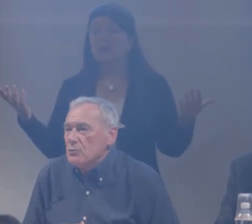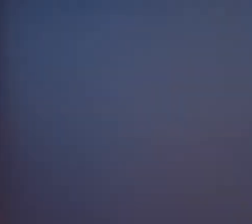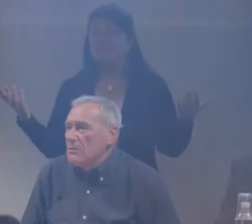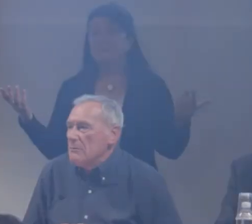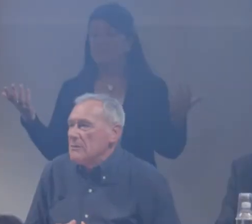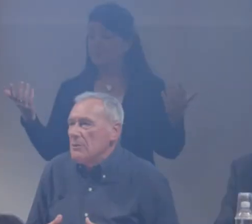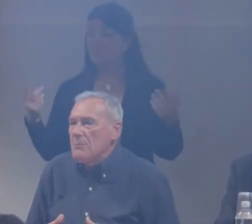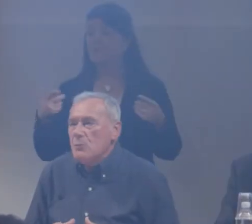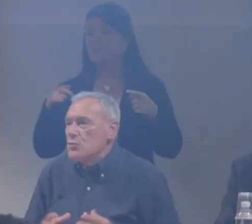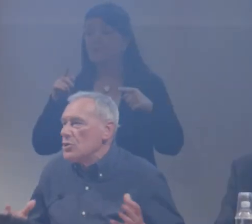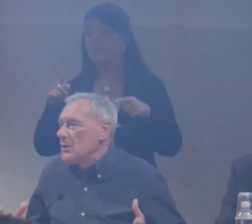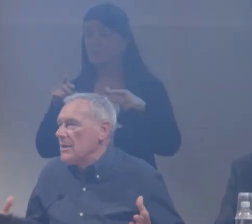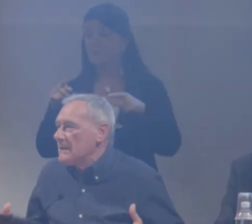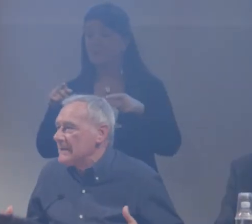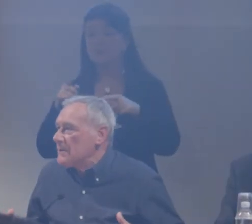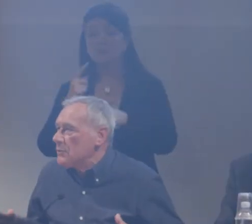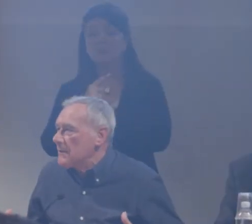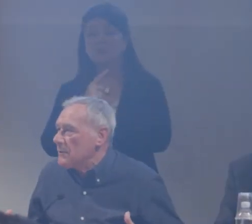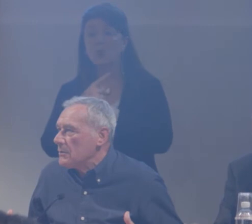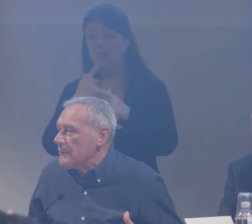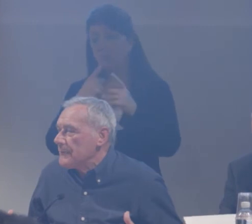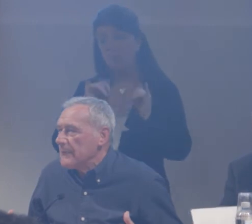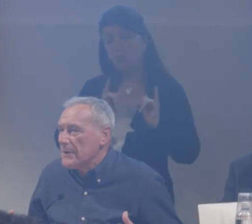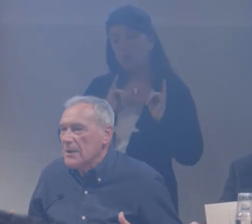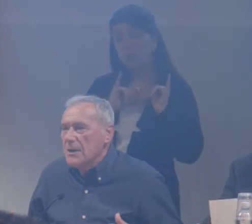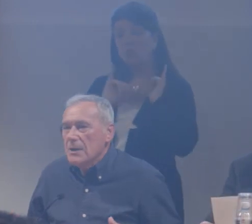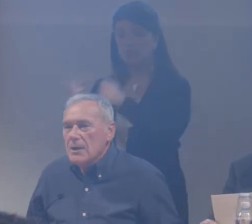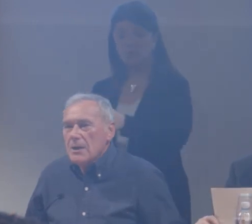no, dobbiamo uscire da questa situazione.